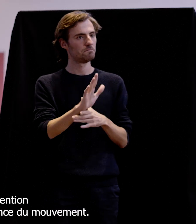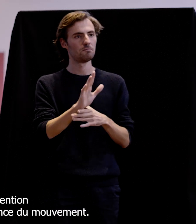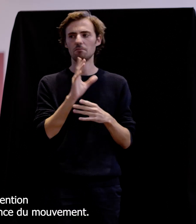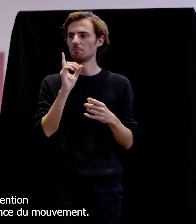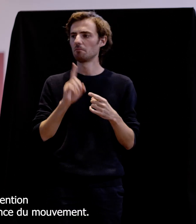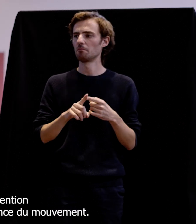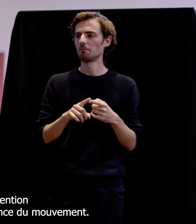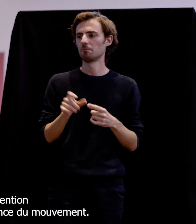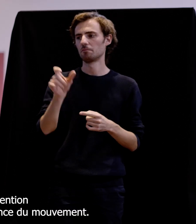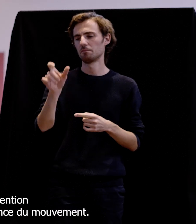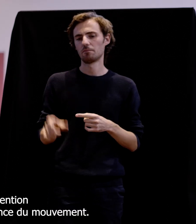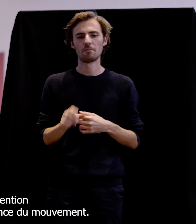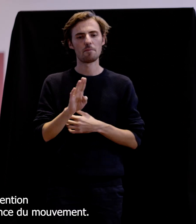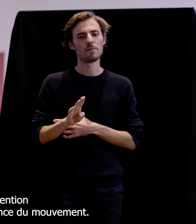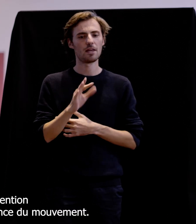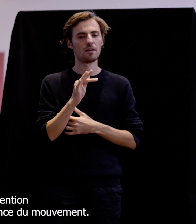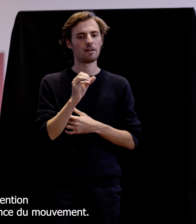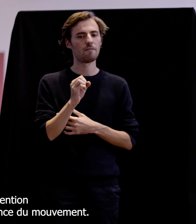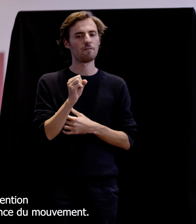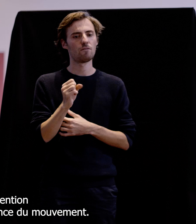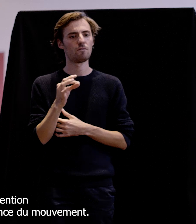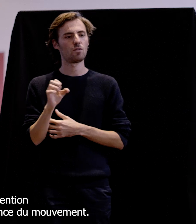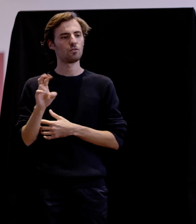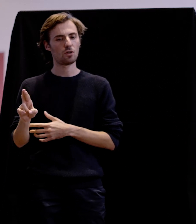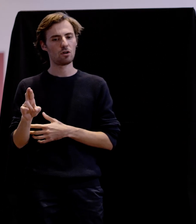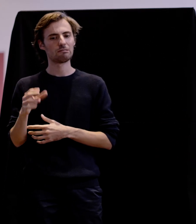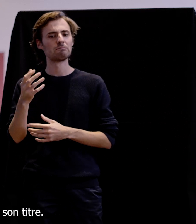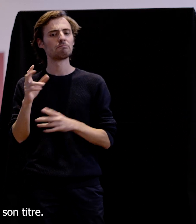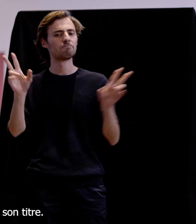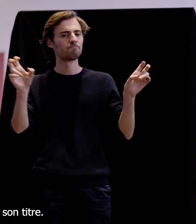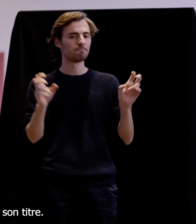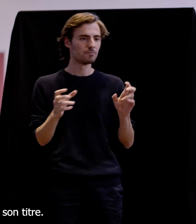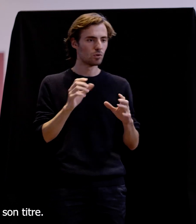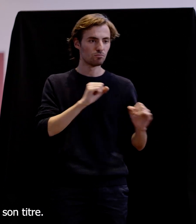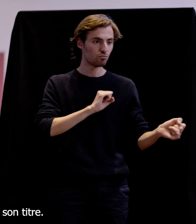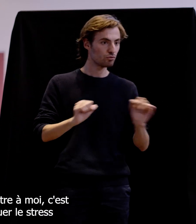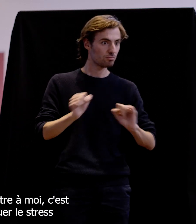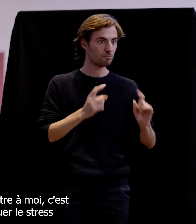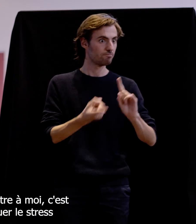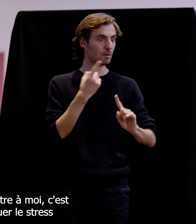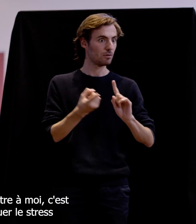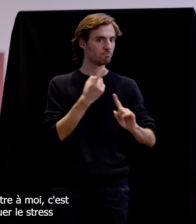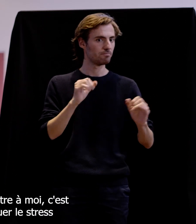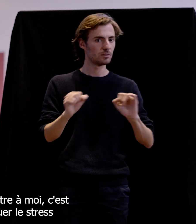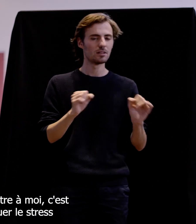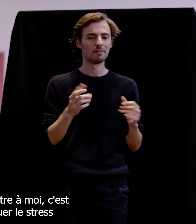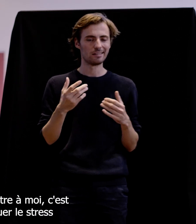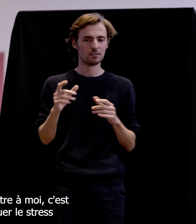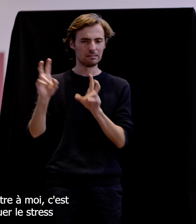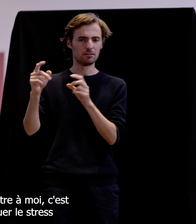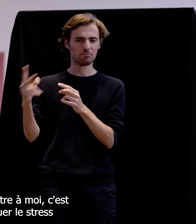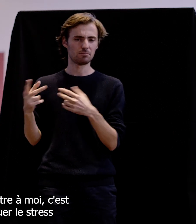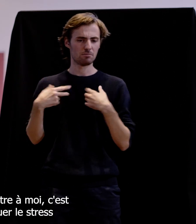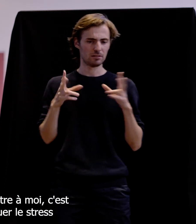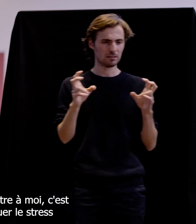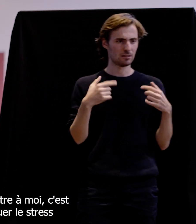l'intervention de B. Foster sur l'importance du mouvement. Alors ça, c'est son titre, mais en fait, mon titre à moi, c'est «